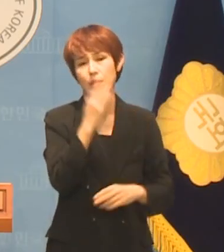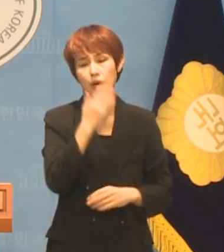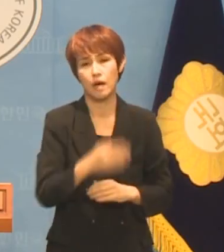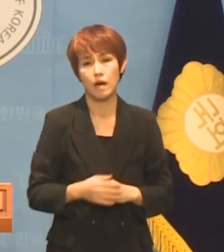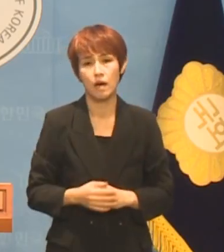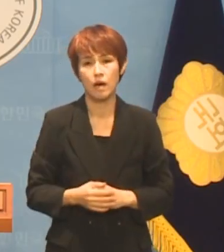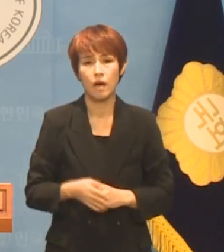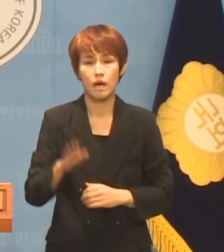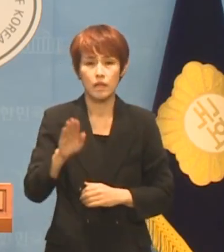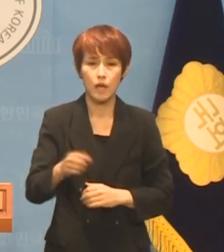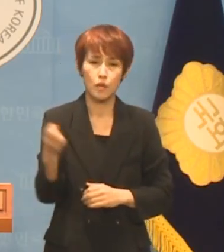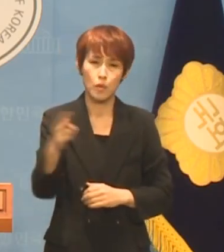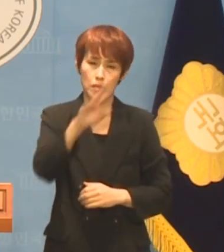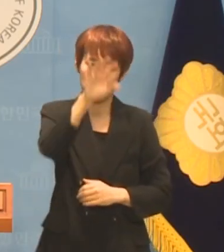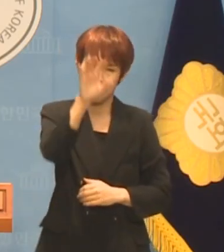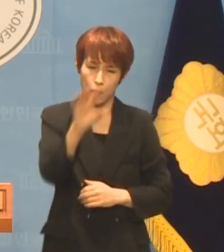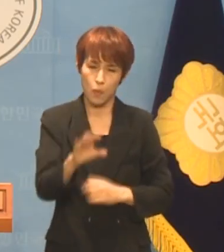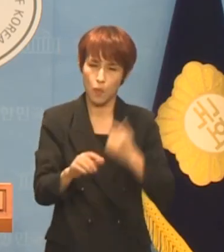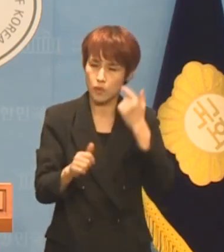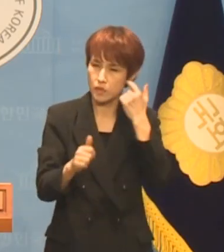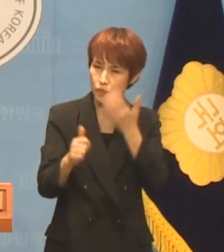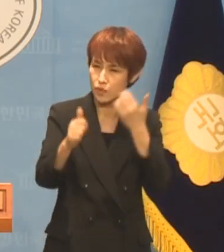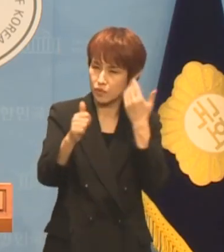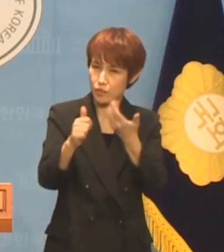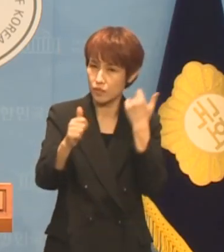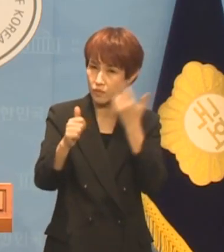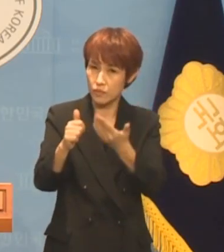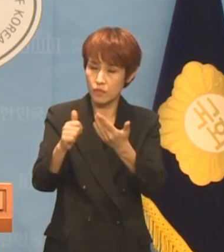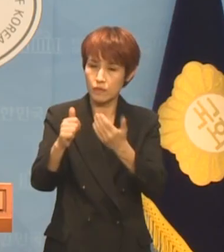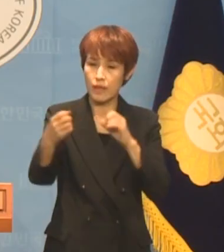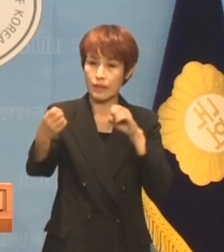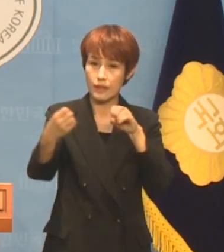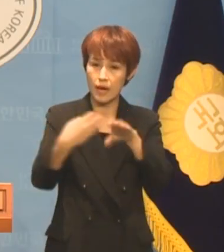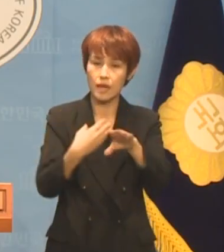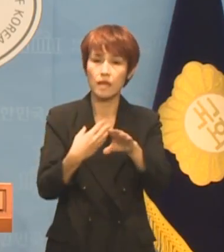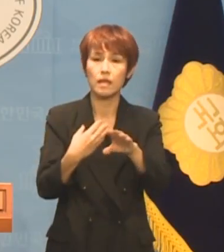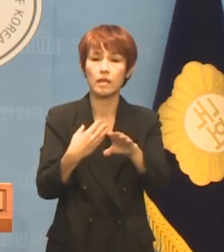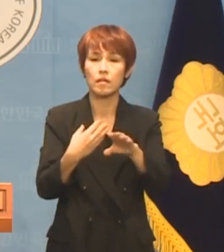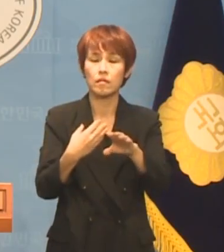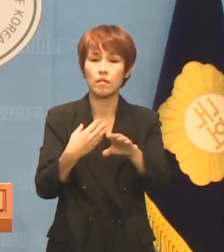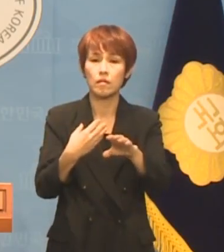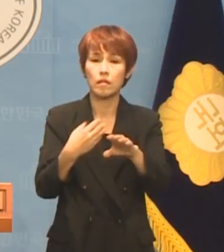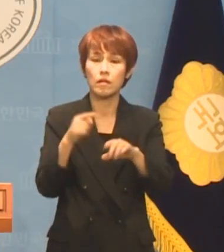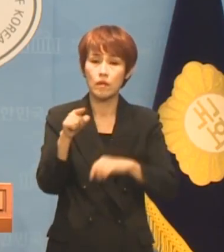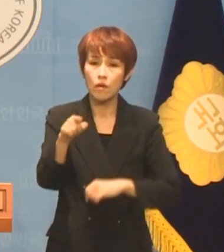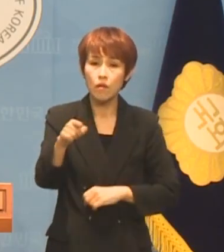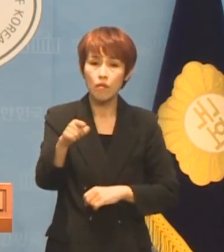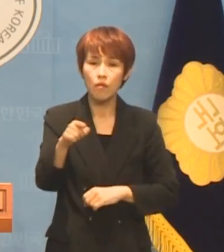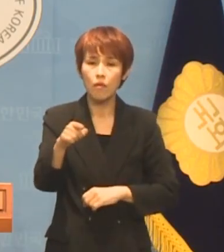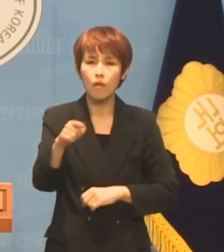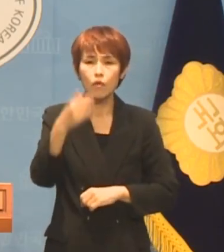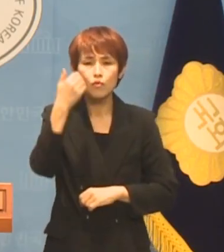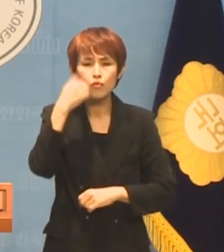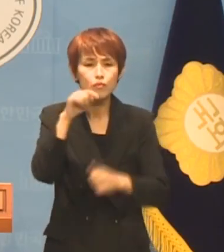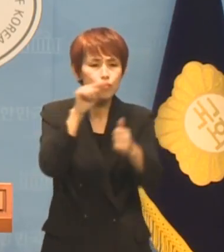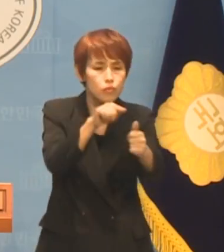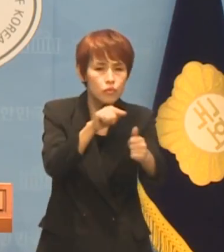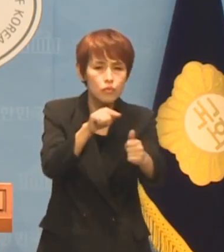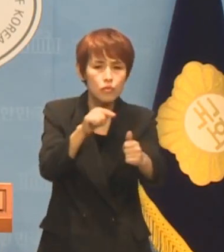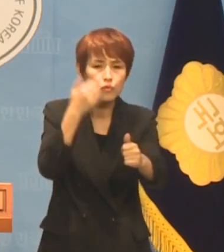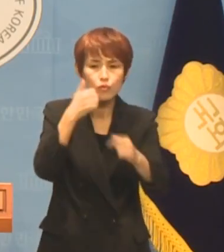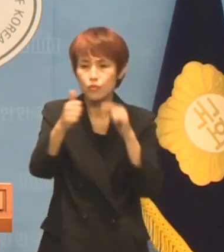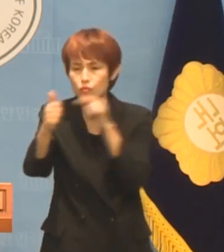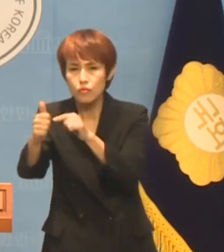깔고 반복해서 유도 질문을 하는 진행자에게 답한 두 패널의 답변의 취지가 정확히 누구를 주체로